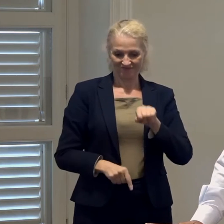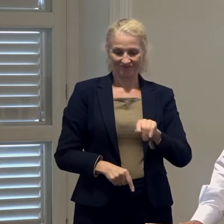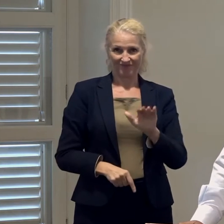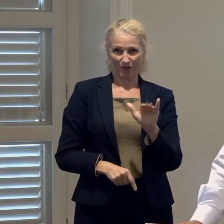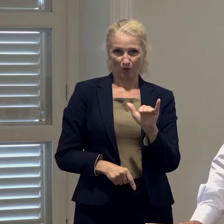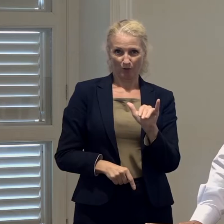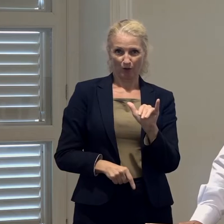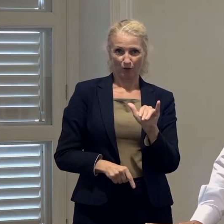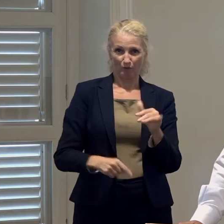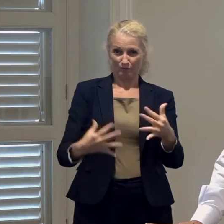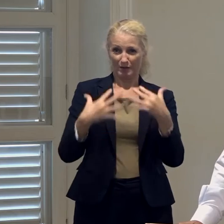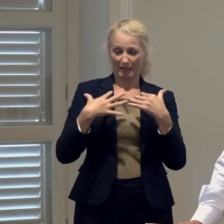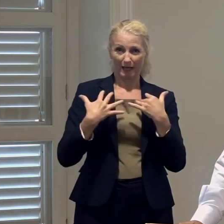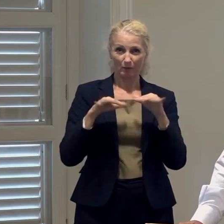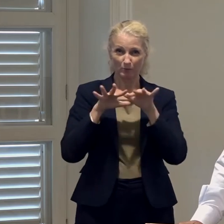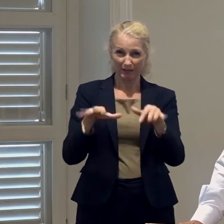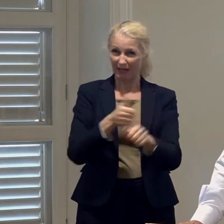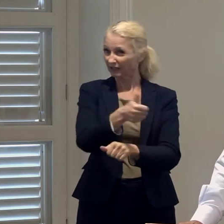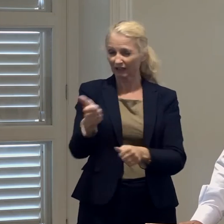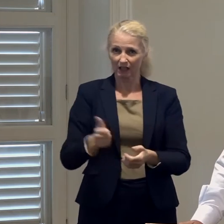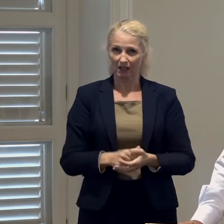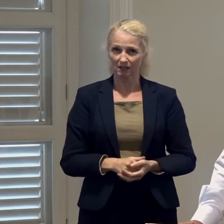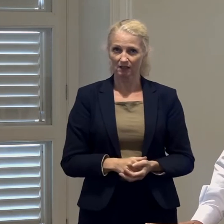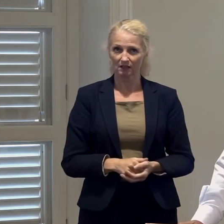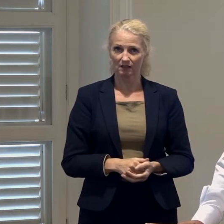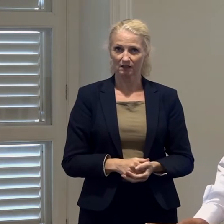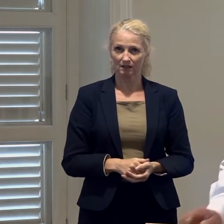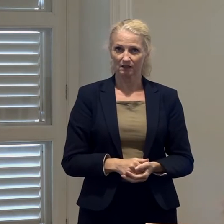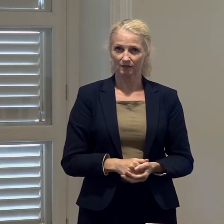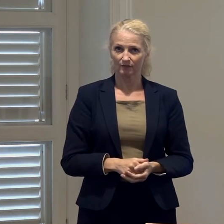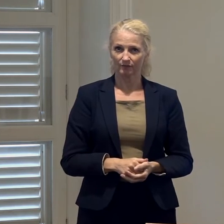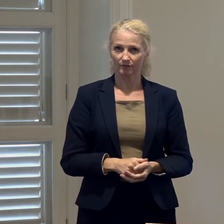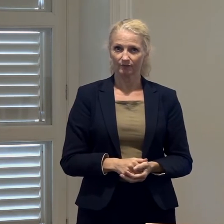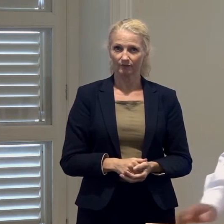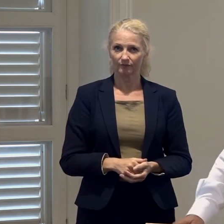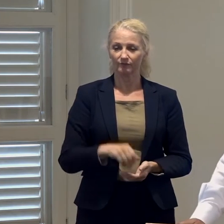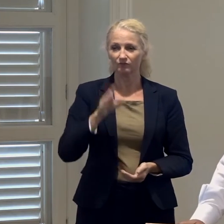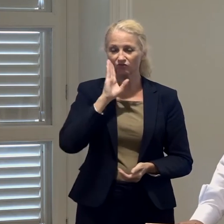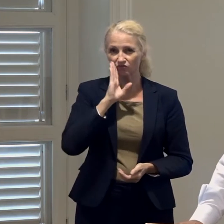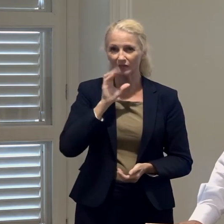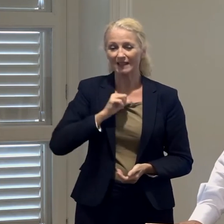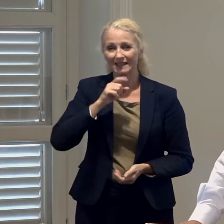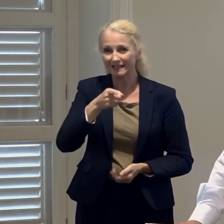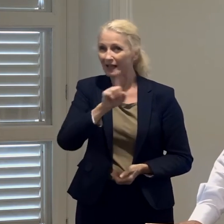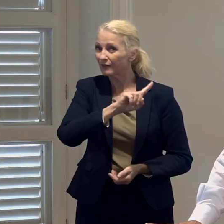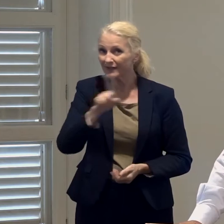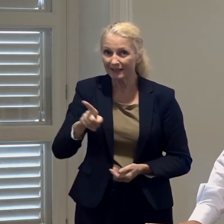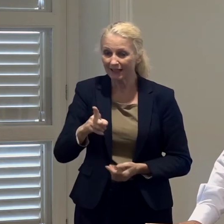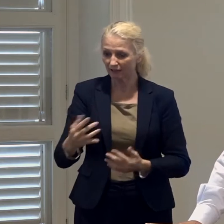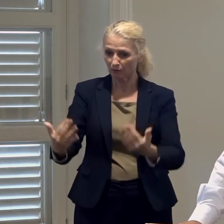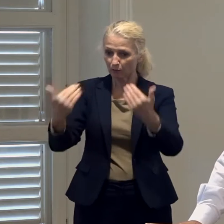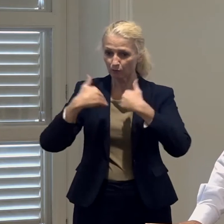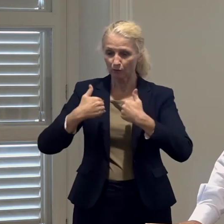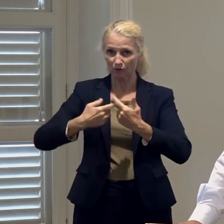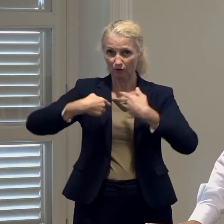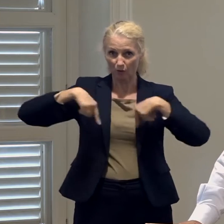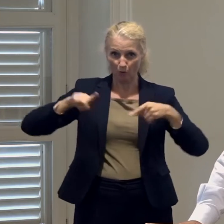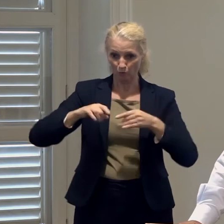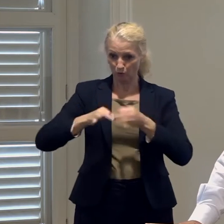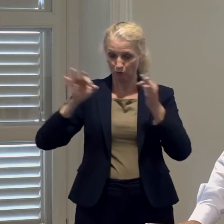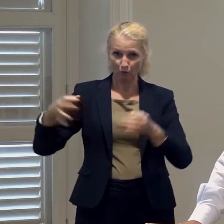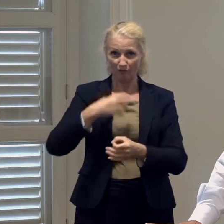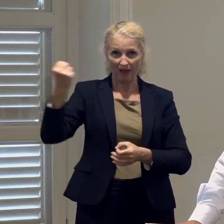ons allemaal. Zorg ervoor dat u niet de bezoeker bent die onze gezondheid in gevaar brengt.